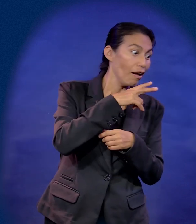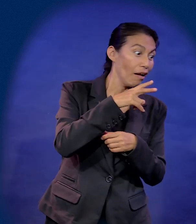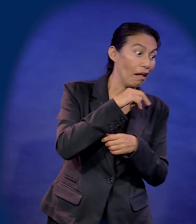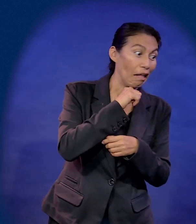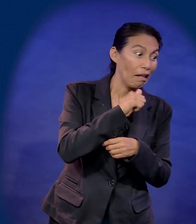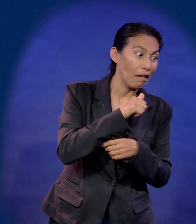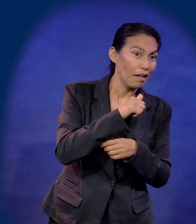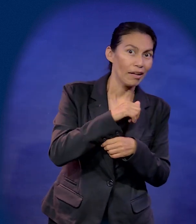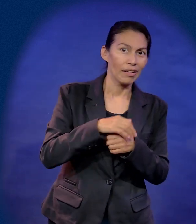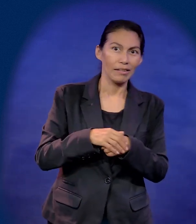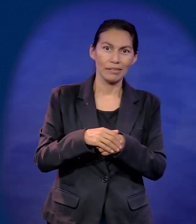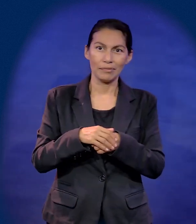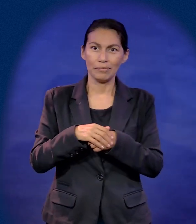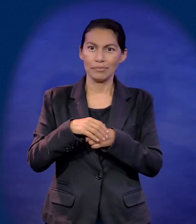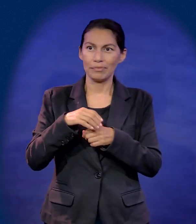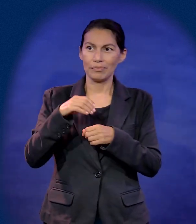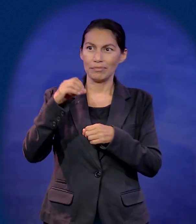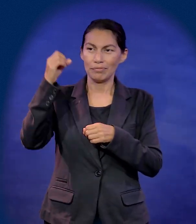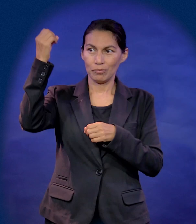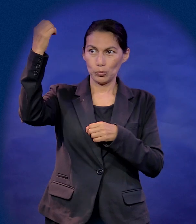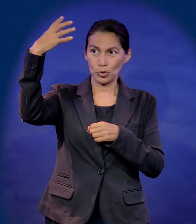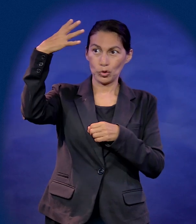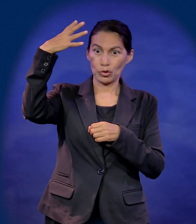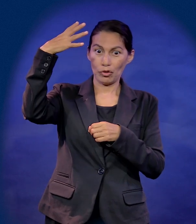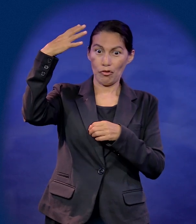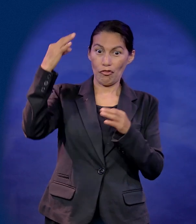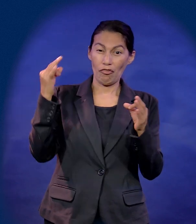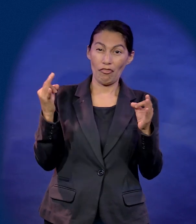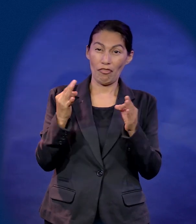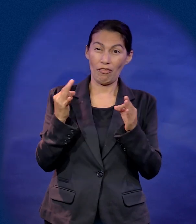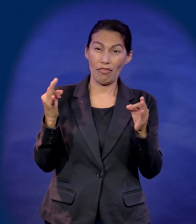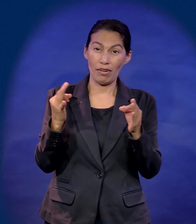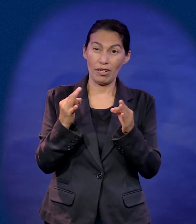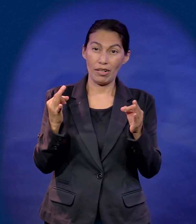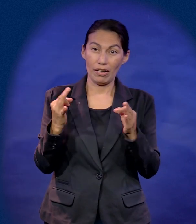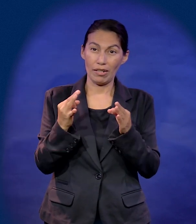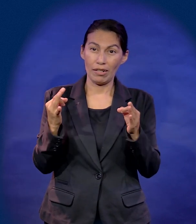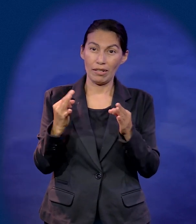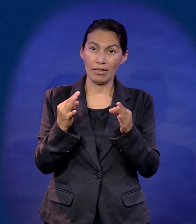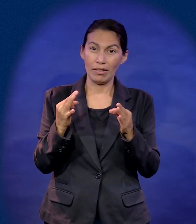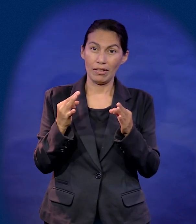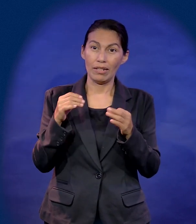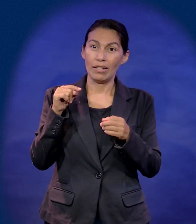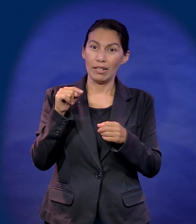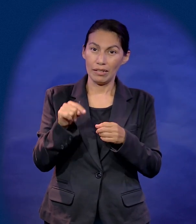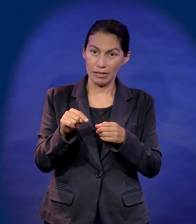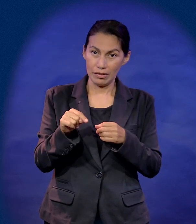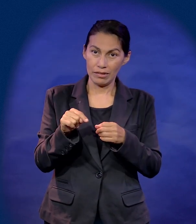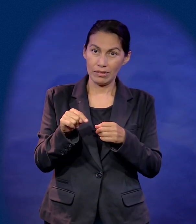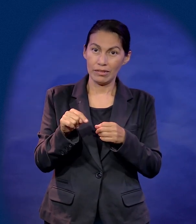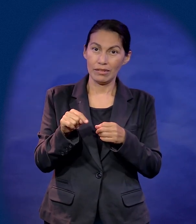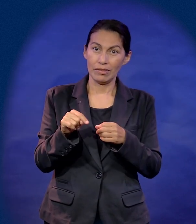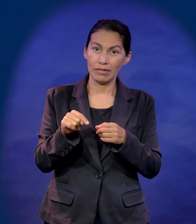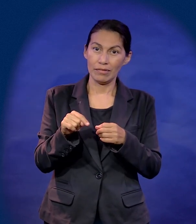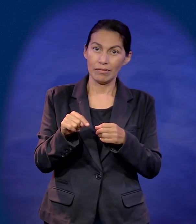regadera. Te asomas que no haya más nadie. Abres la regadera con agua bien